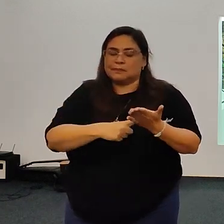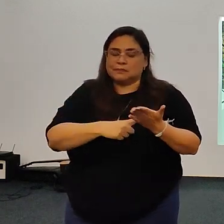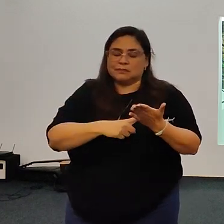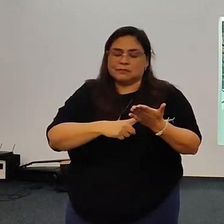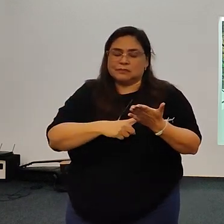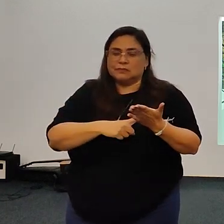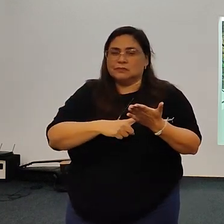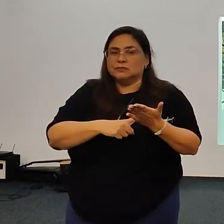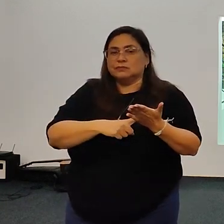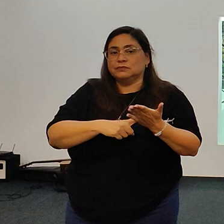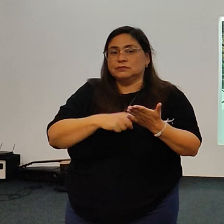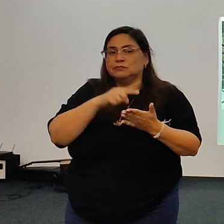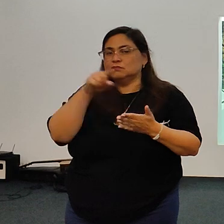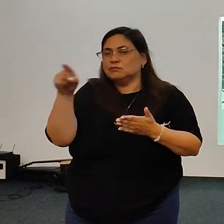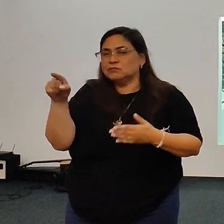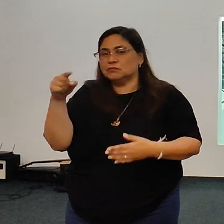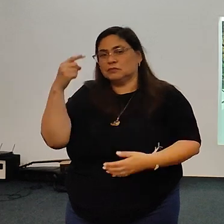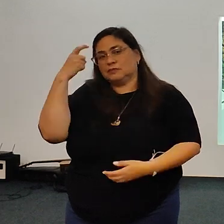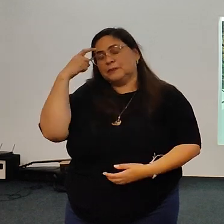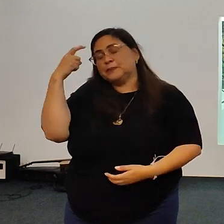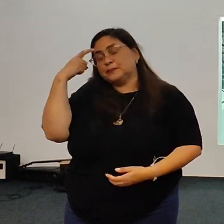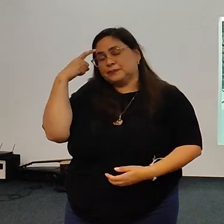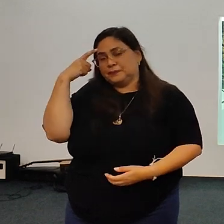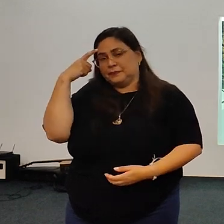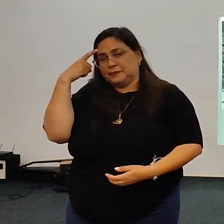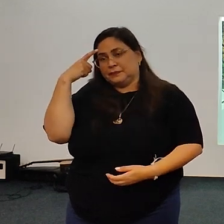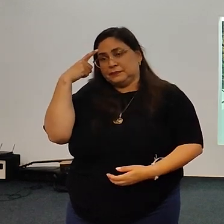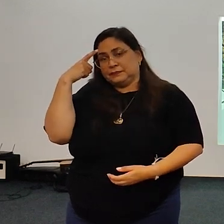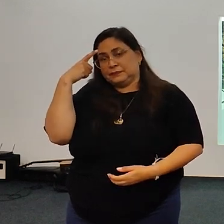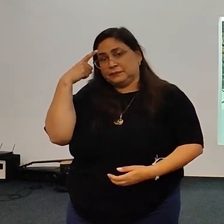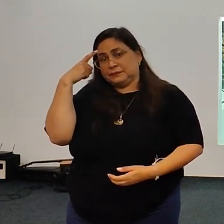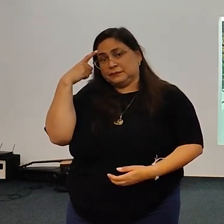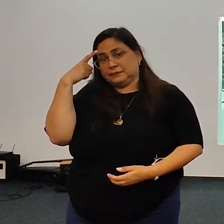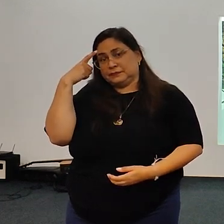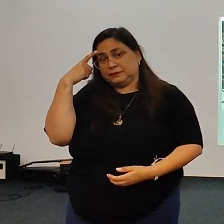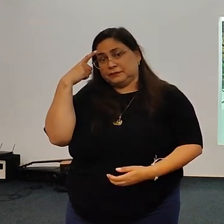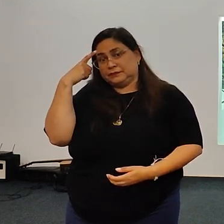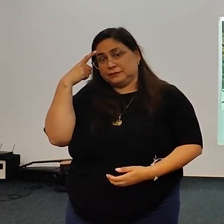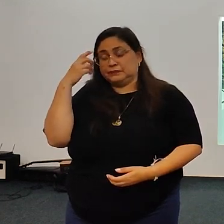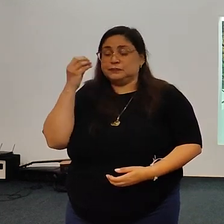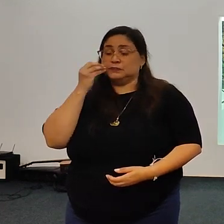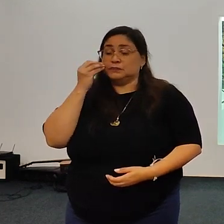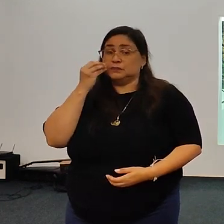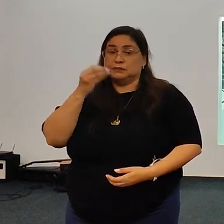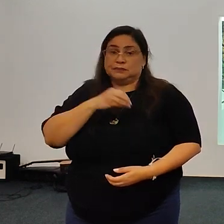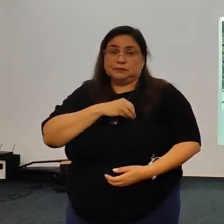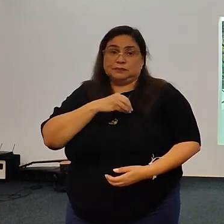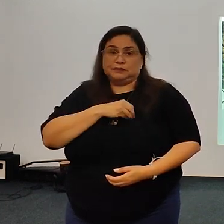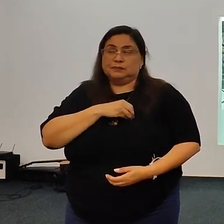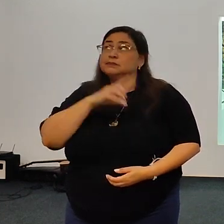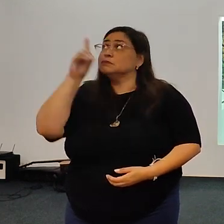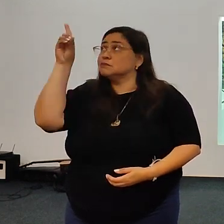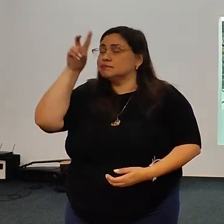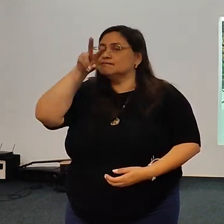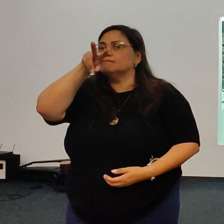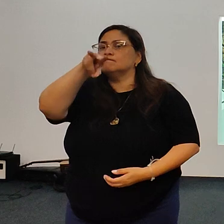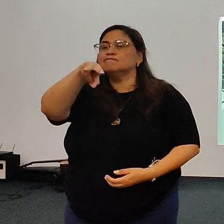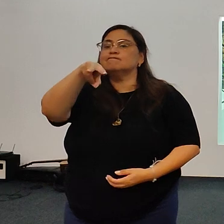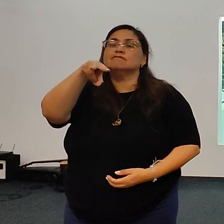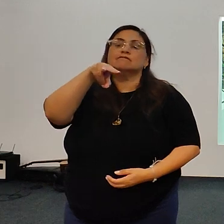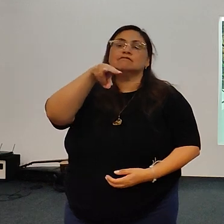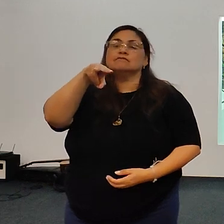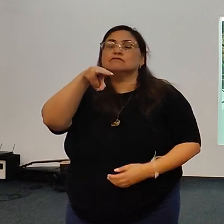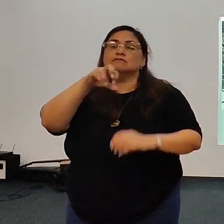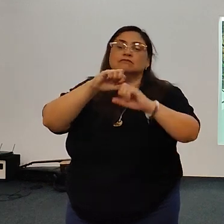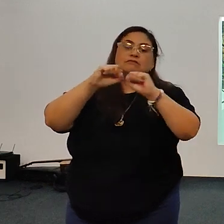perdoa? Mas será que a minha intenção está sendo oportunista? Deus conhece o seu coração e sabe